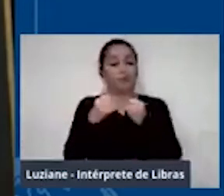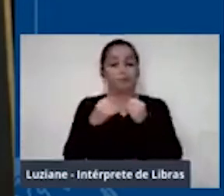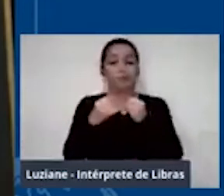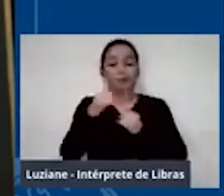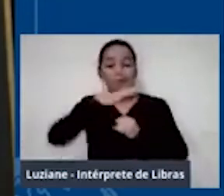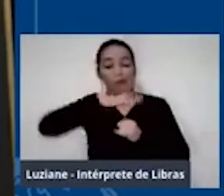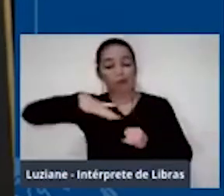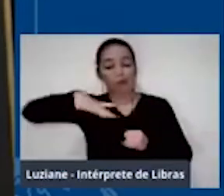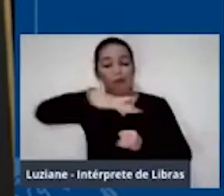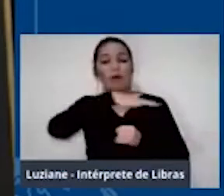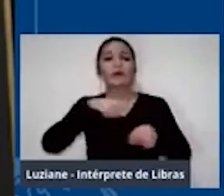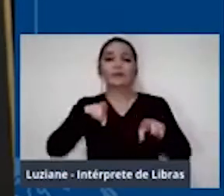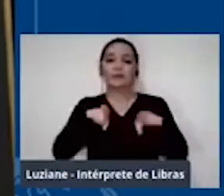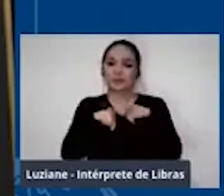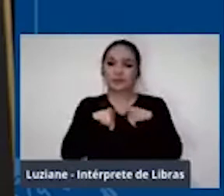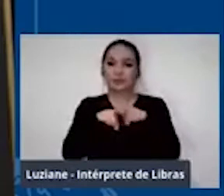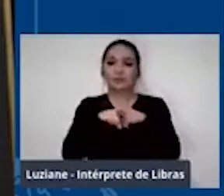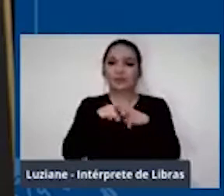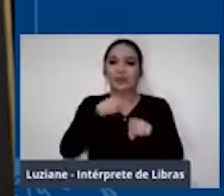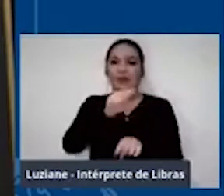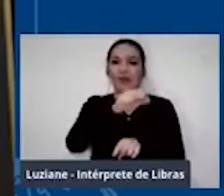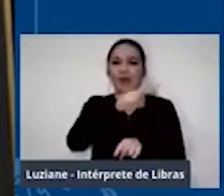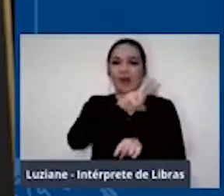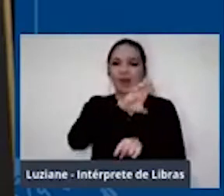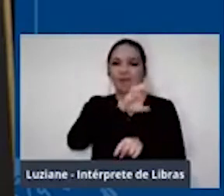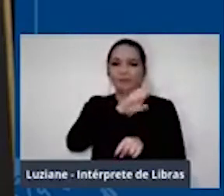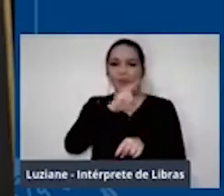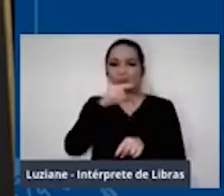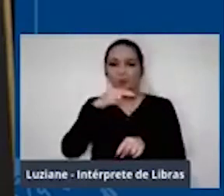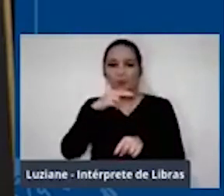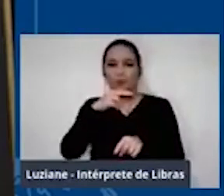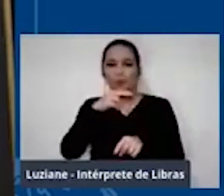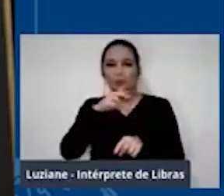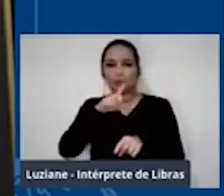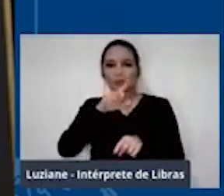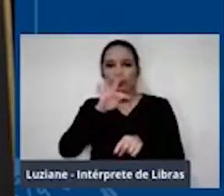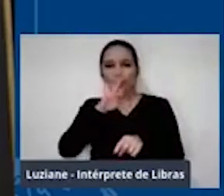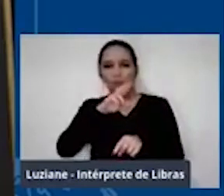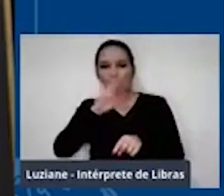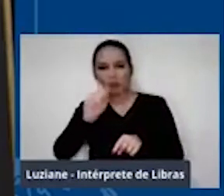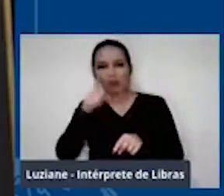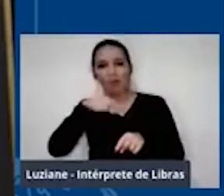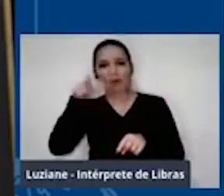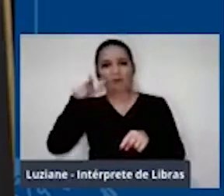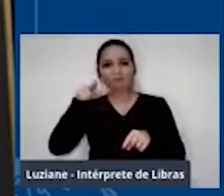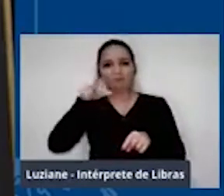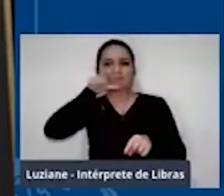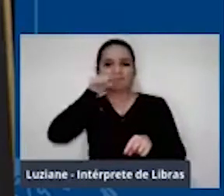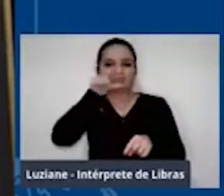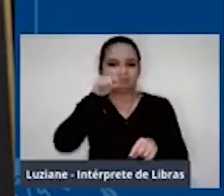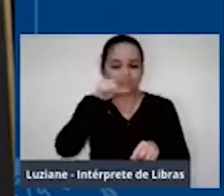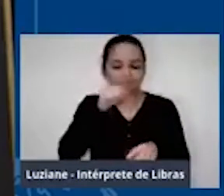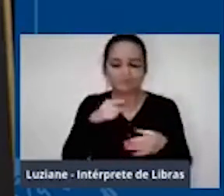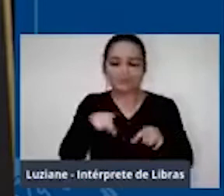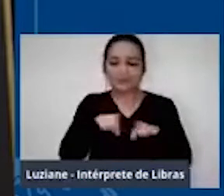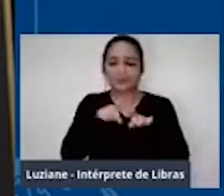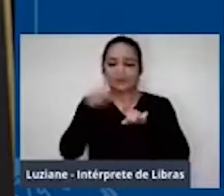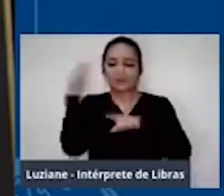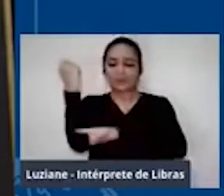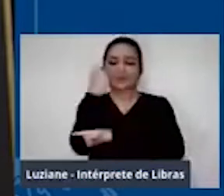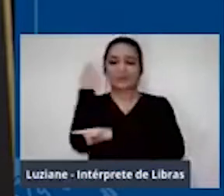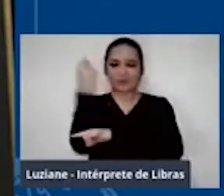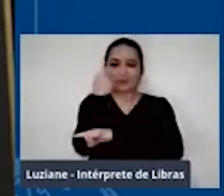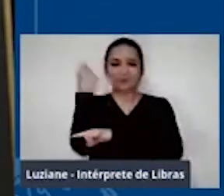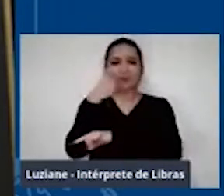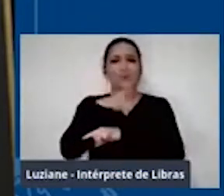de avicultura. Então, acho que esse passo foi muito importante. E o Rio Grande do Sul vai ter muitas vantagens. Aí está de